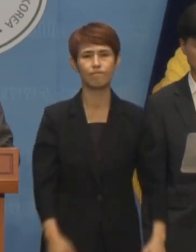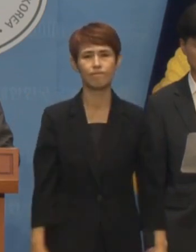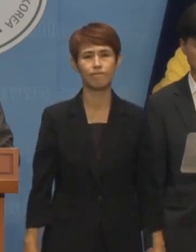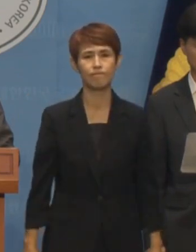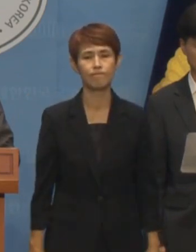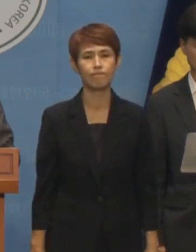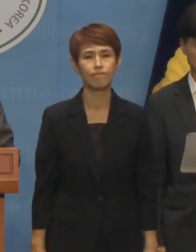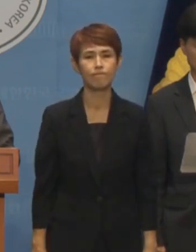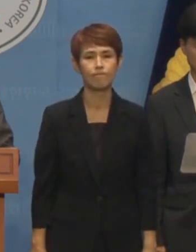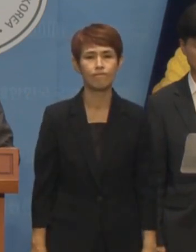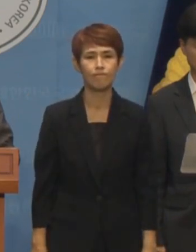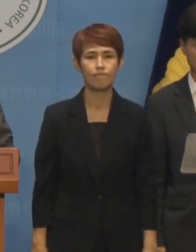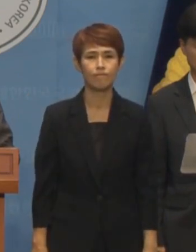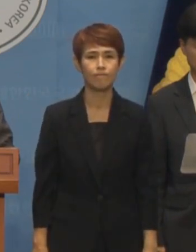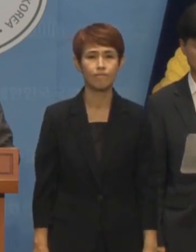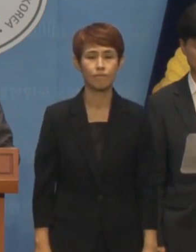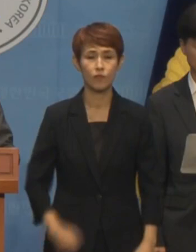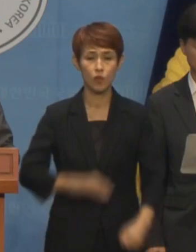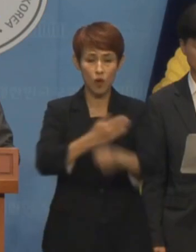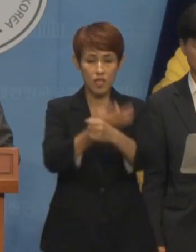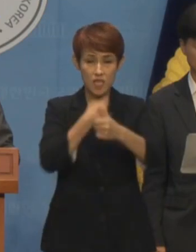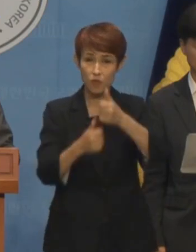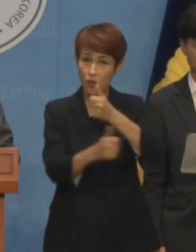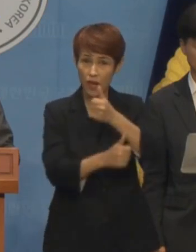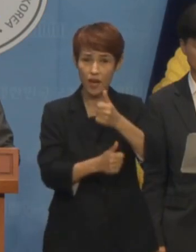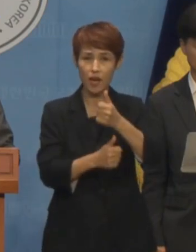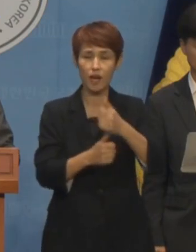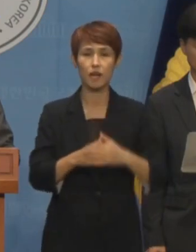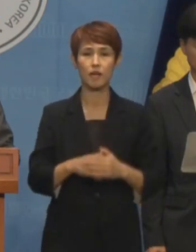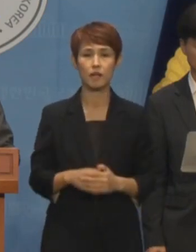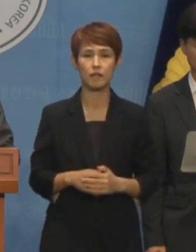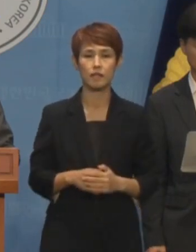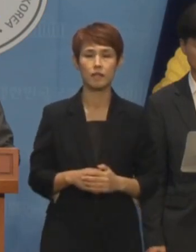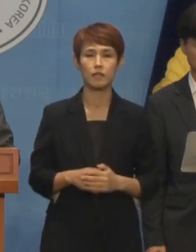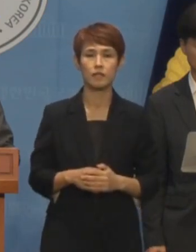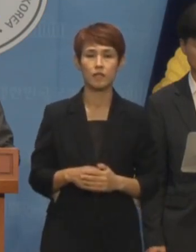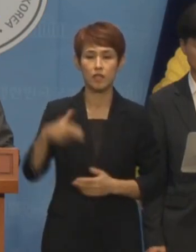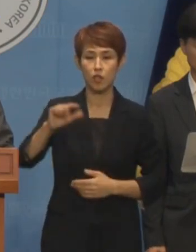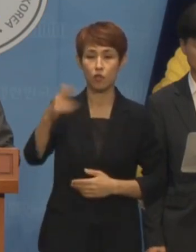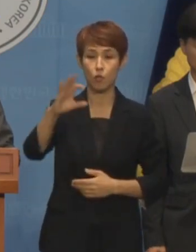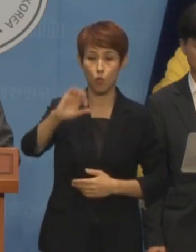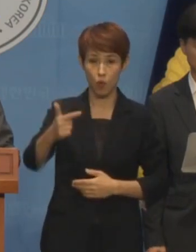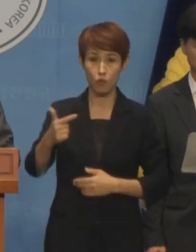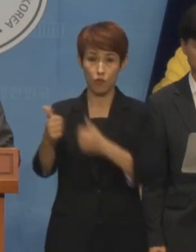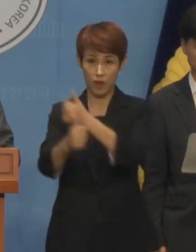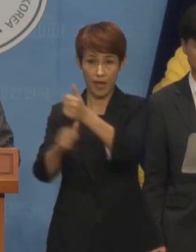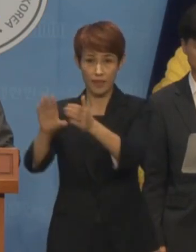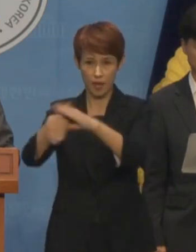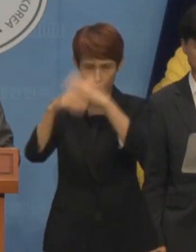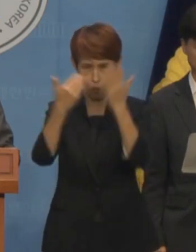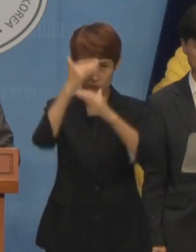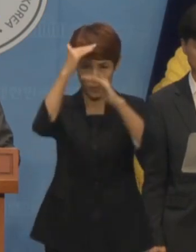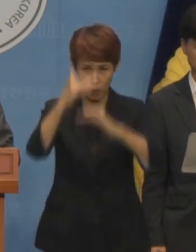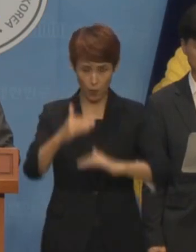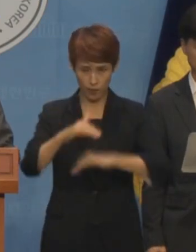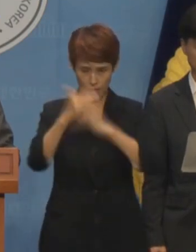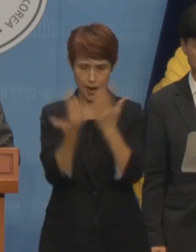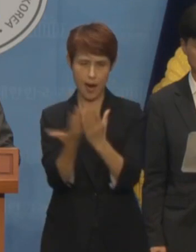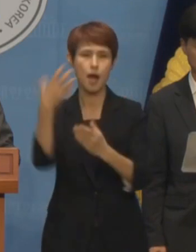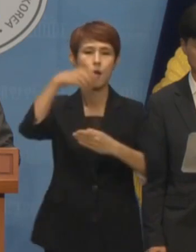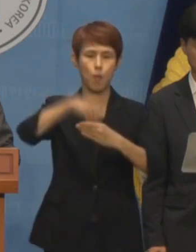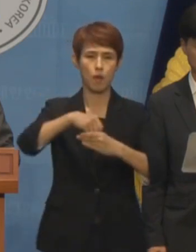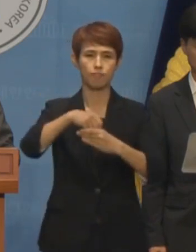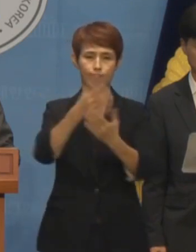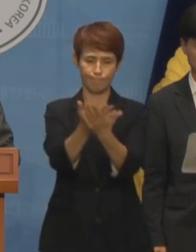않기를 바랍니다. 권익위가 오는 8일 전원위원회를 통해 모든 진상을 가감없이 반영해